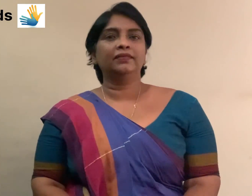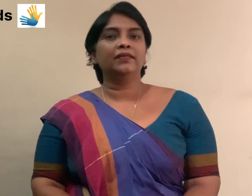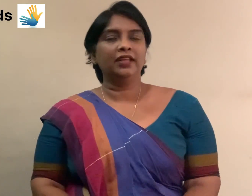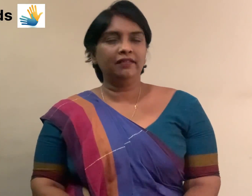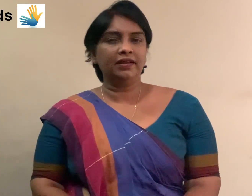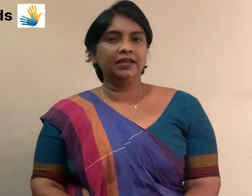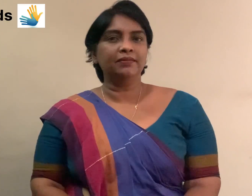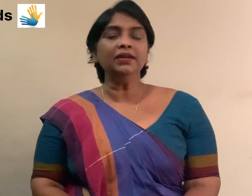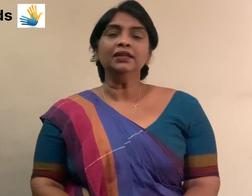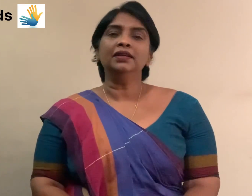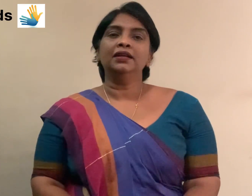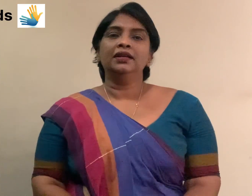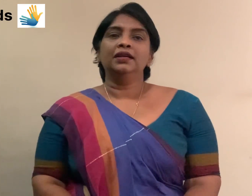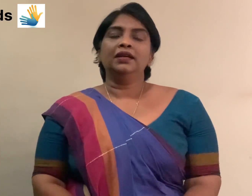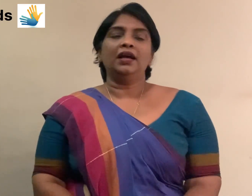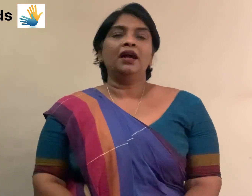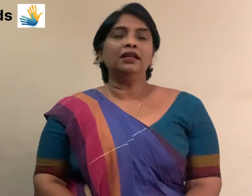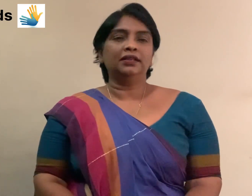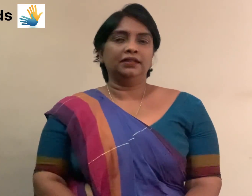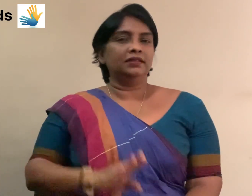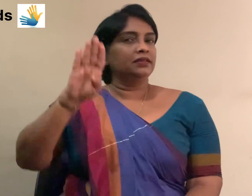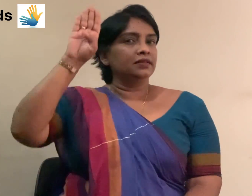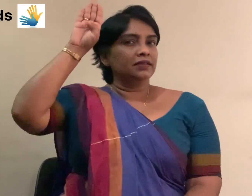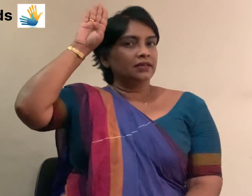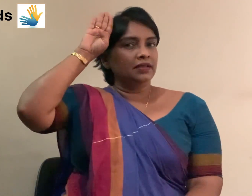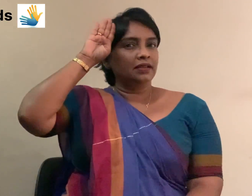ඒ වගේම හඳ.